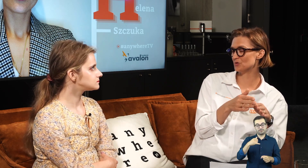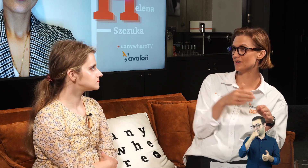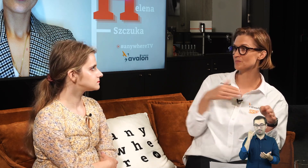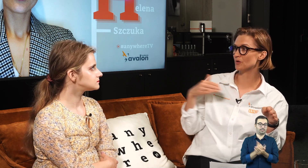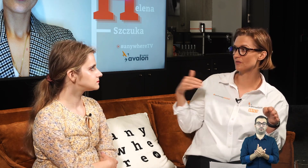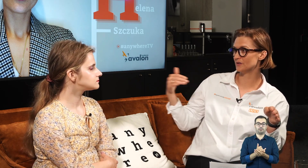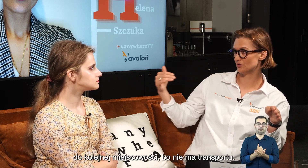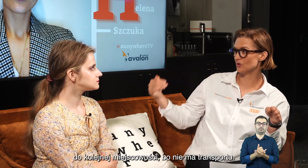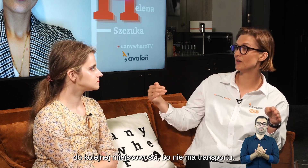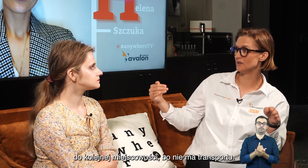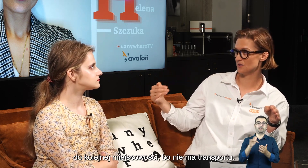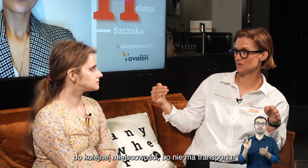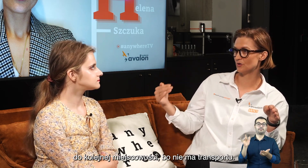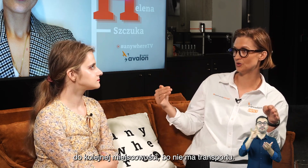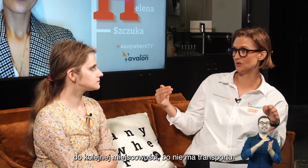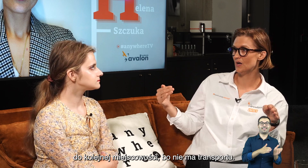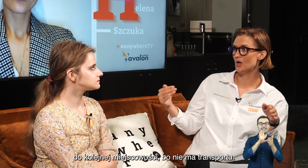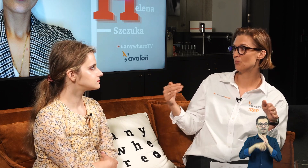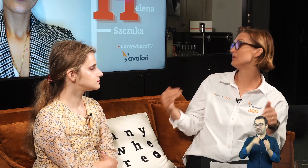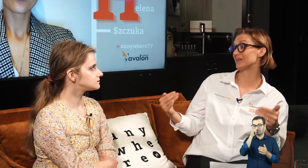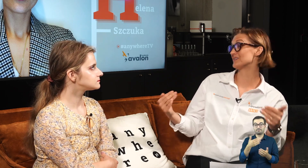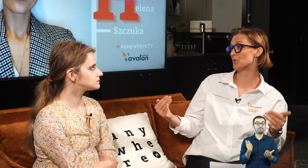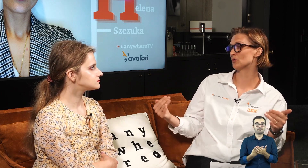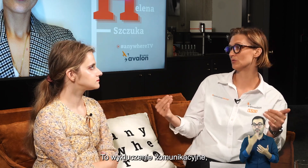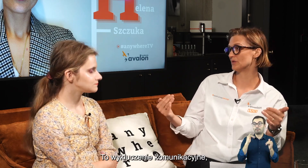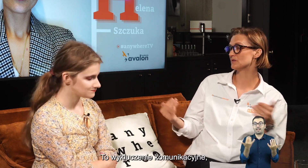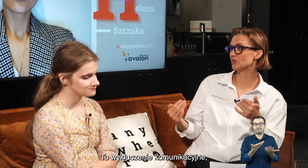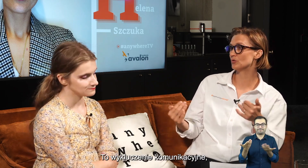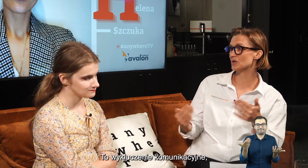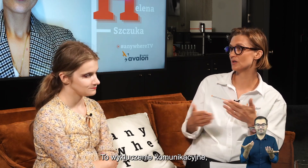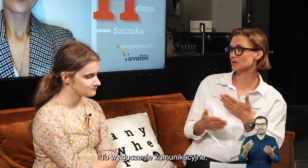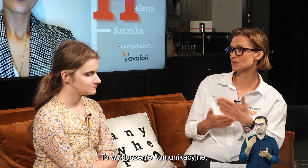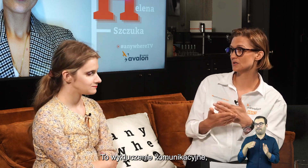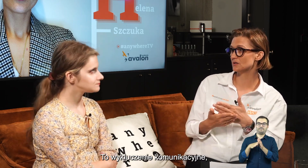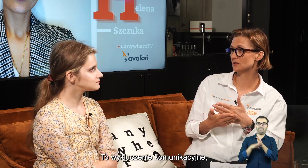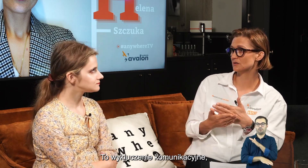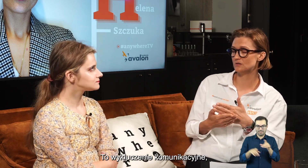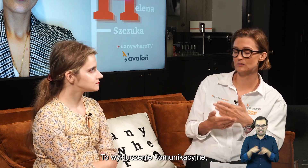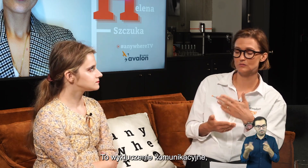stanie przetransportować się do kolejnej miejscowości, bo nie ma transportu, więc to wykluczenie też